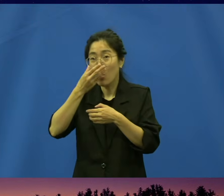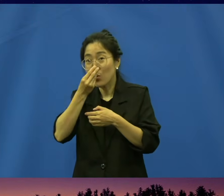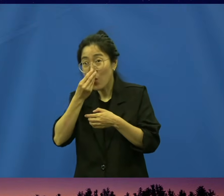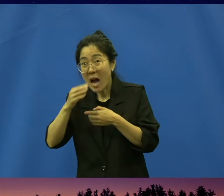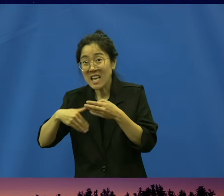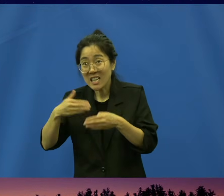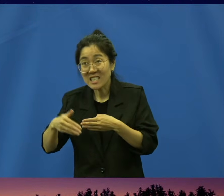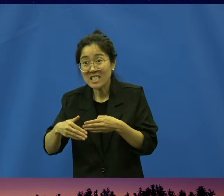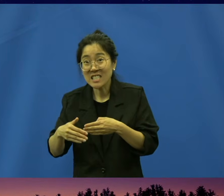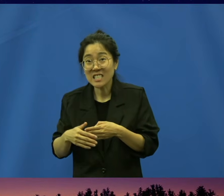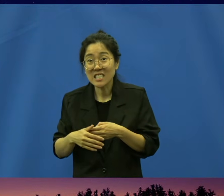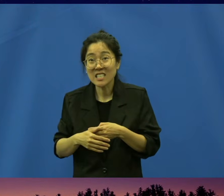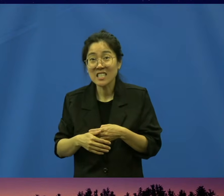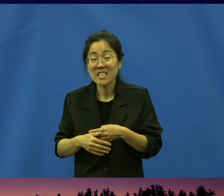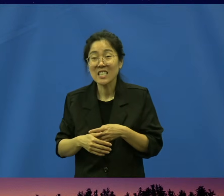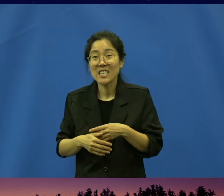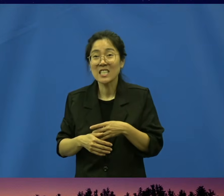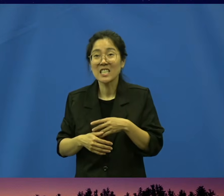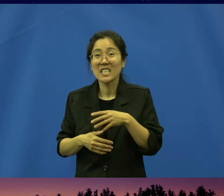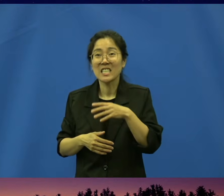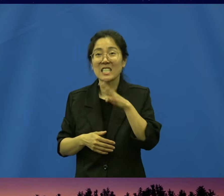그것이 4불.